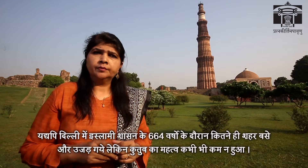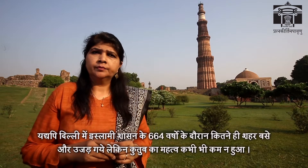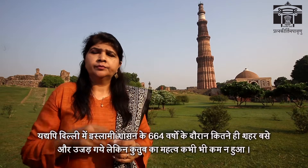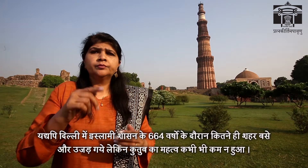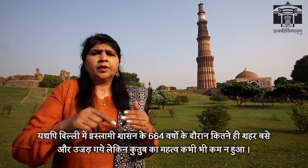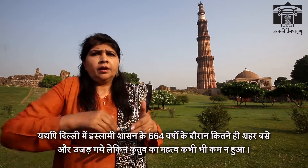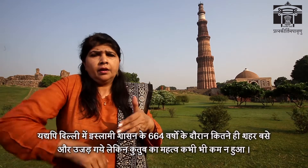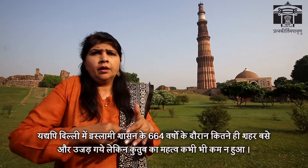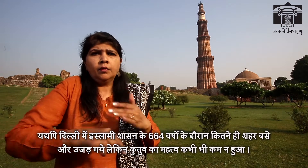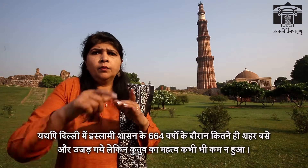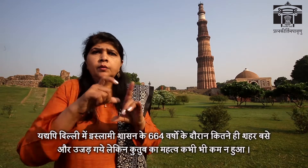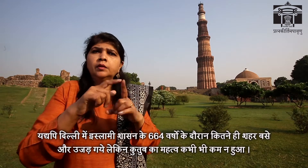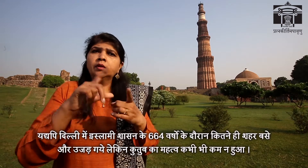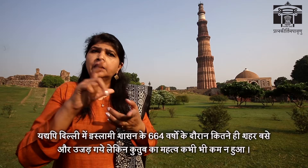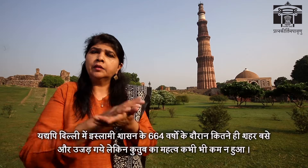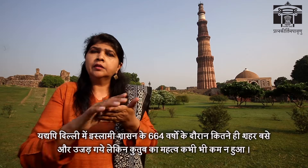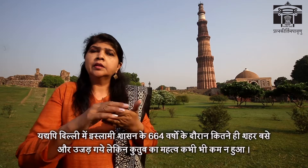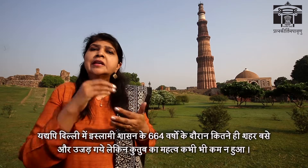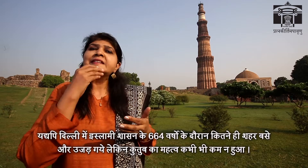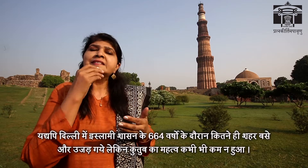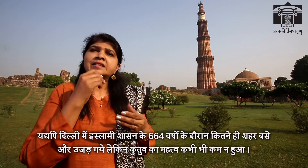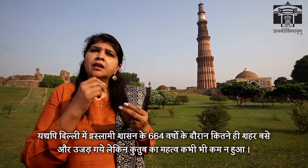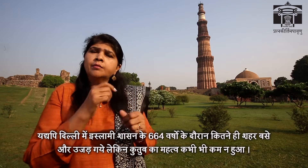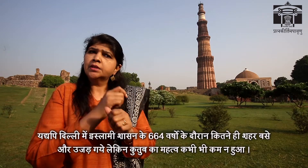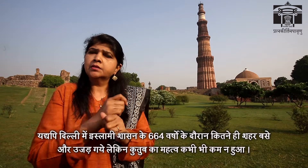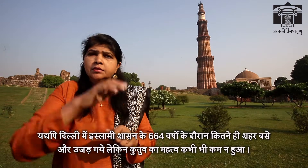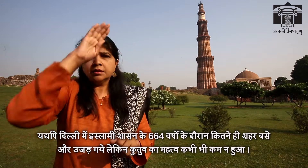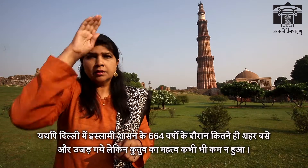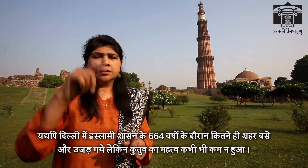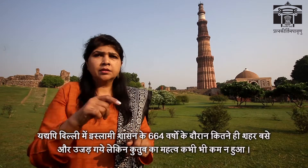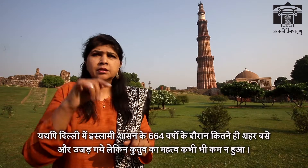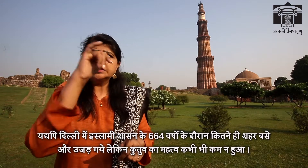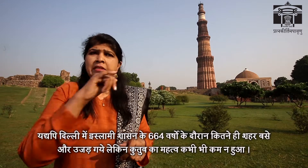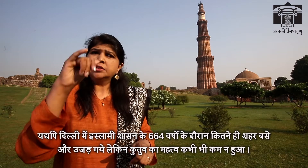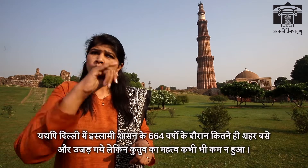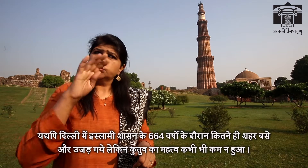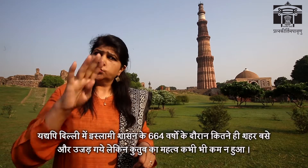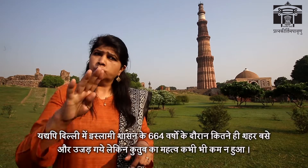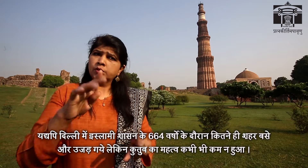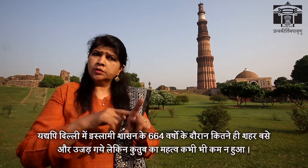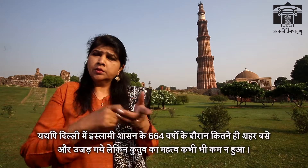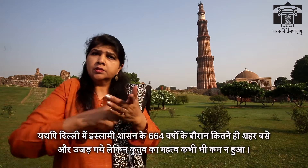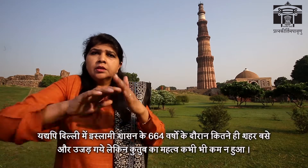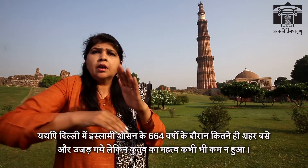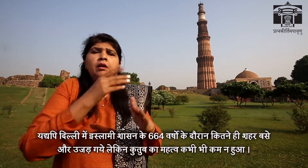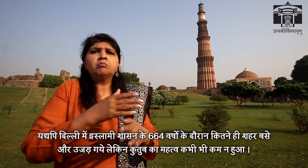यद्यपि दिल्ली में इस्लामी शासन के 664 वर्षों के बाद कितने ही शहर बसे और उजड़